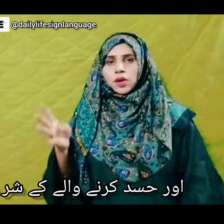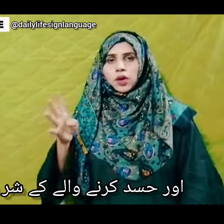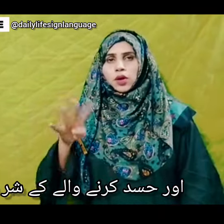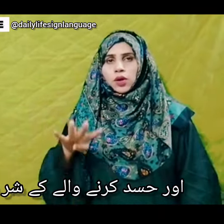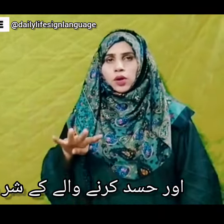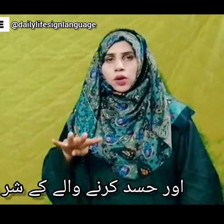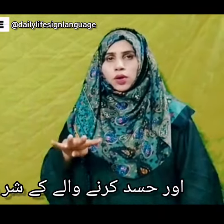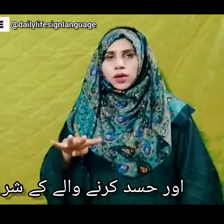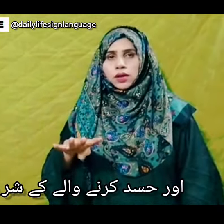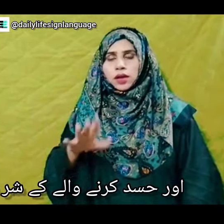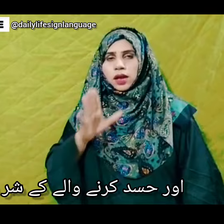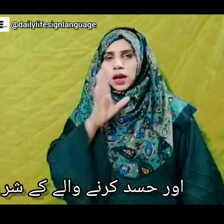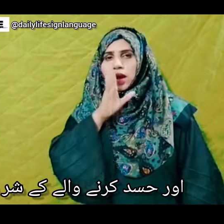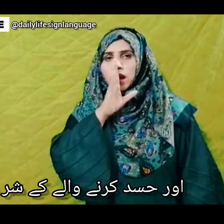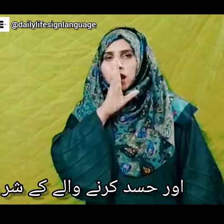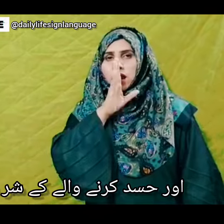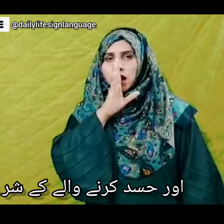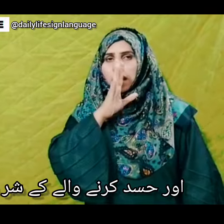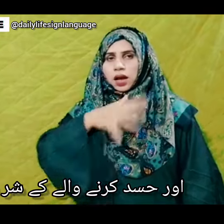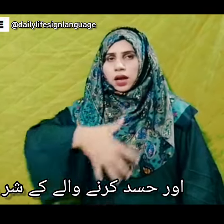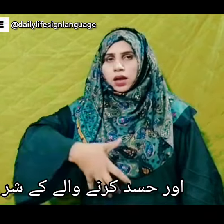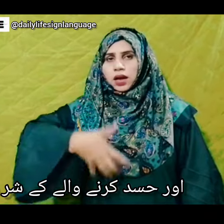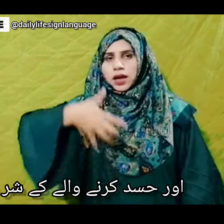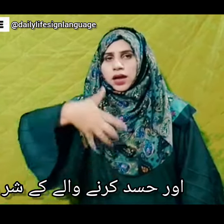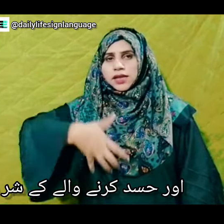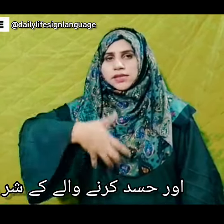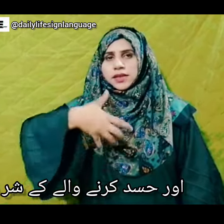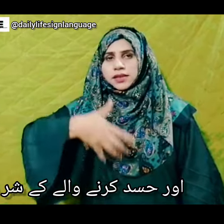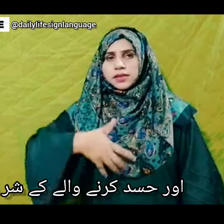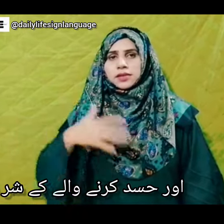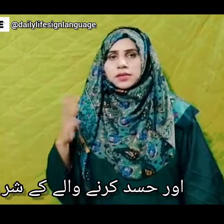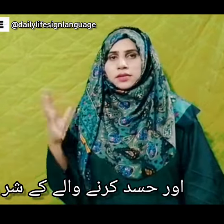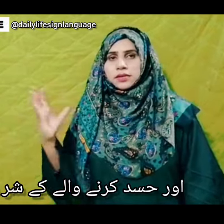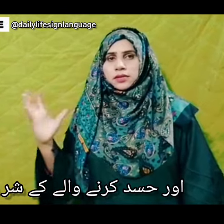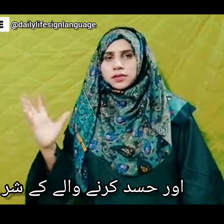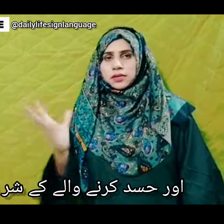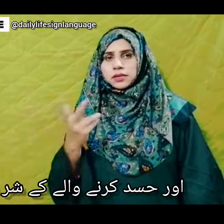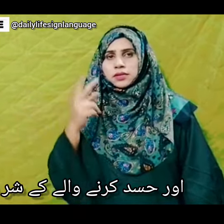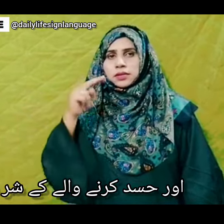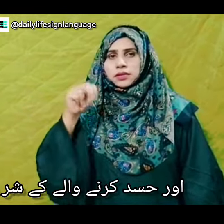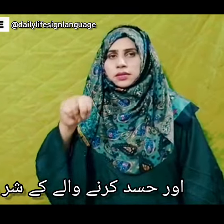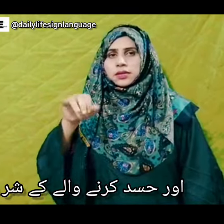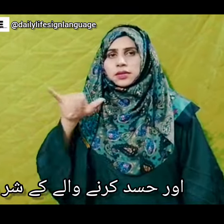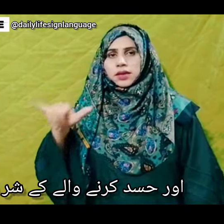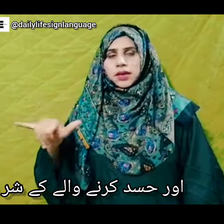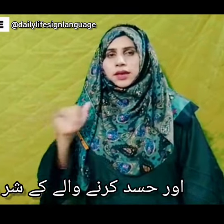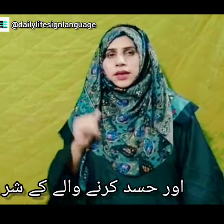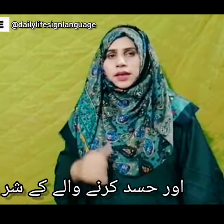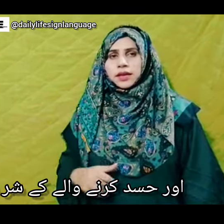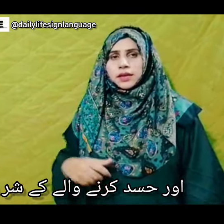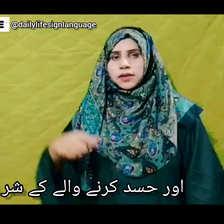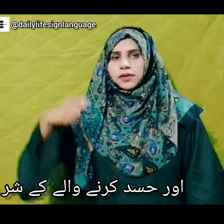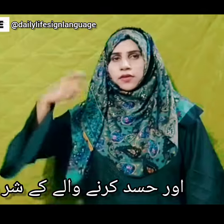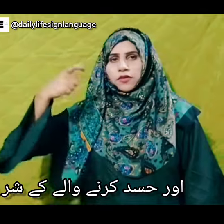حسد کرنے والے